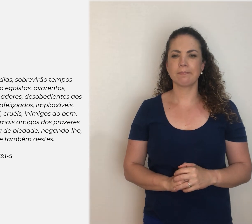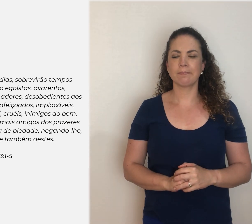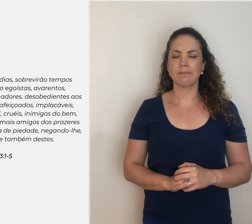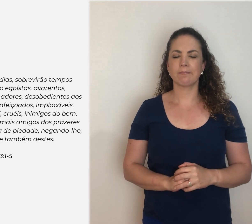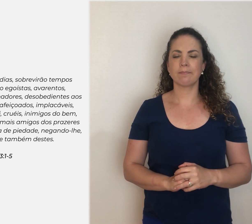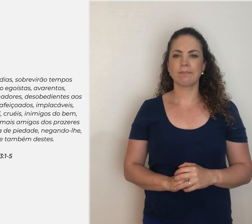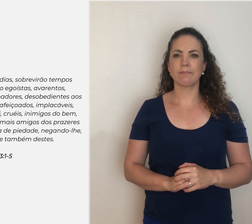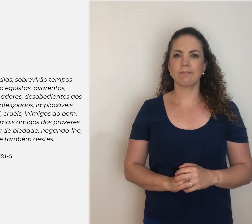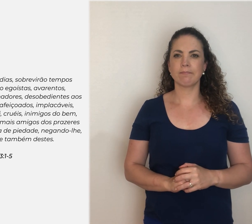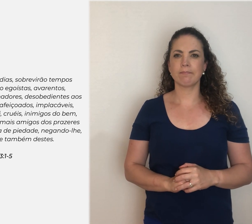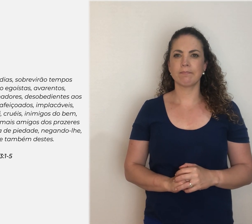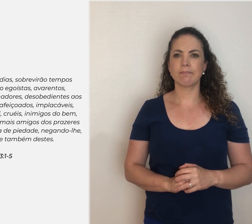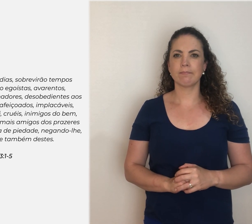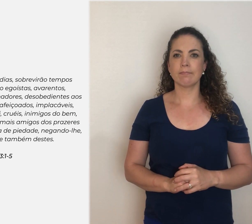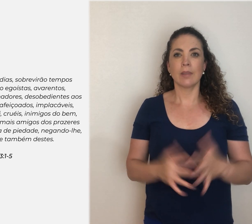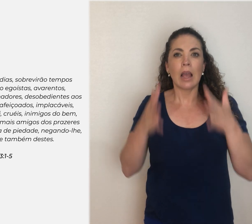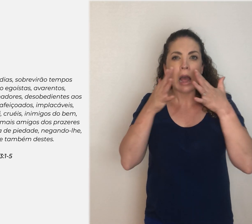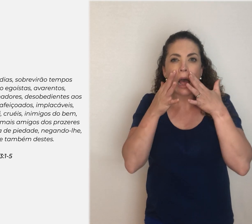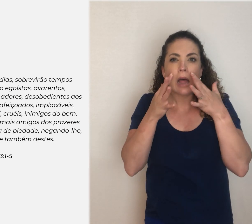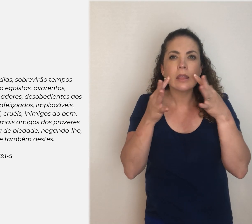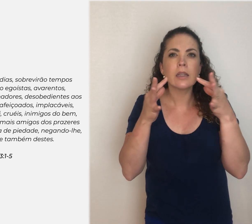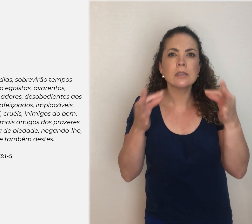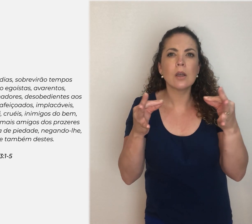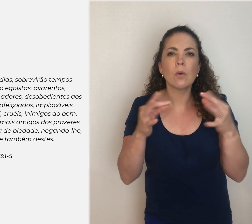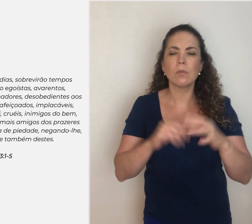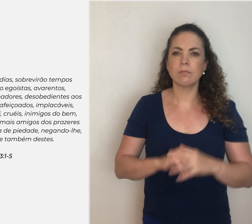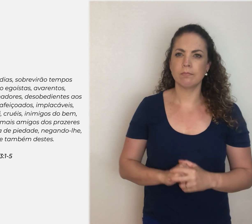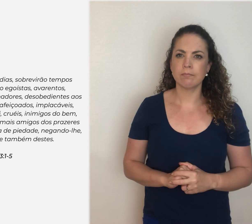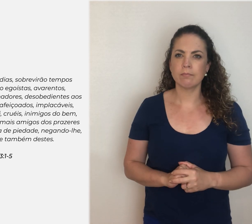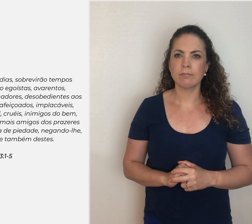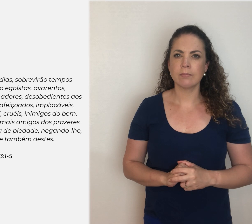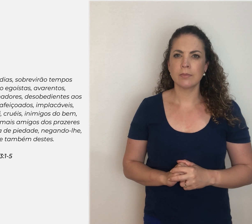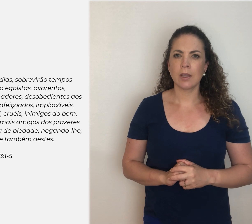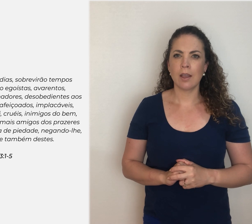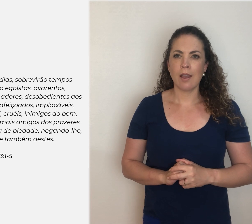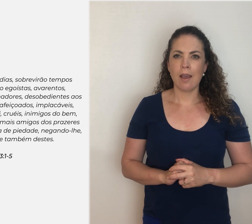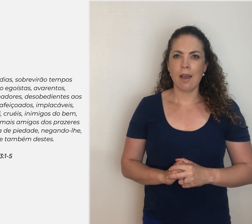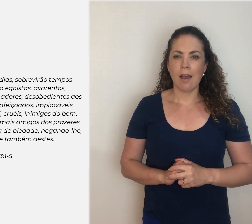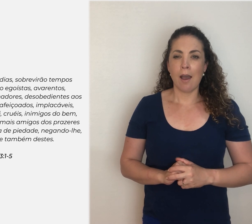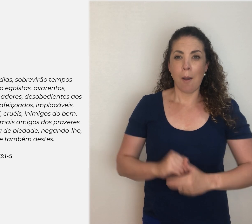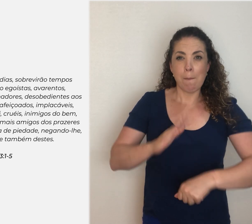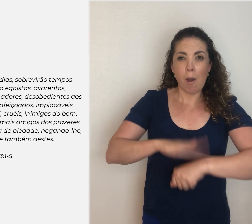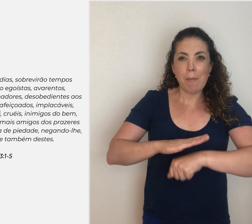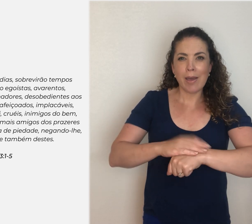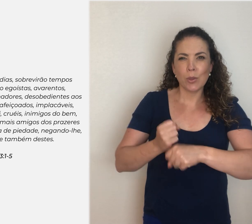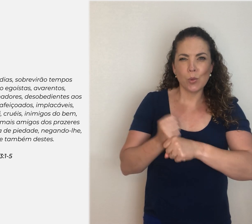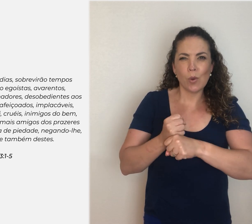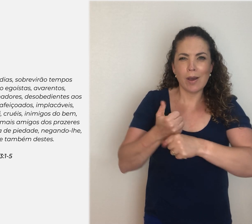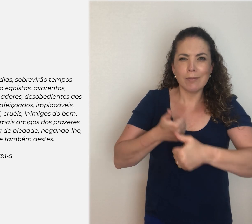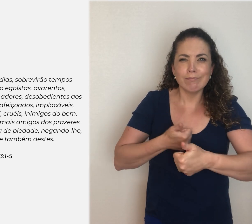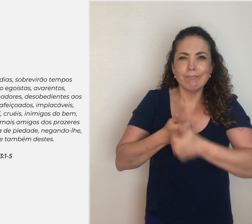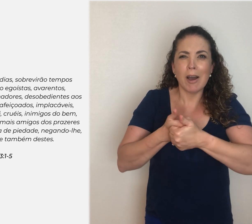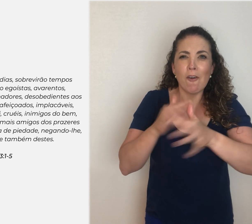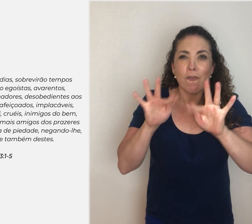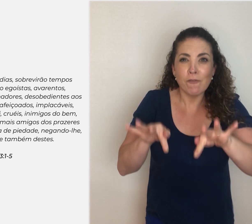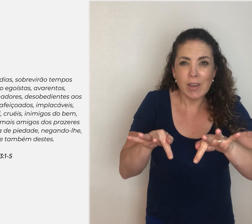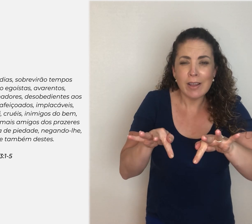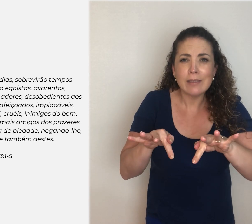Vamos ler. Sabe, porém, isto: nos últimos dias sobrevirão